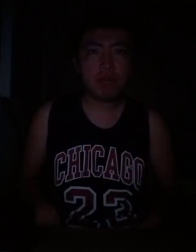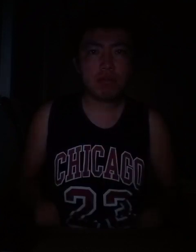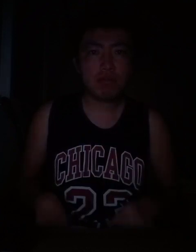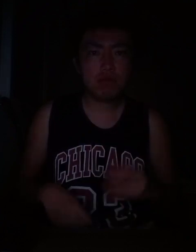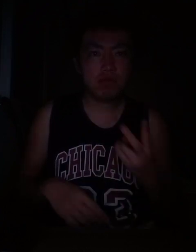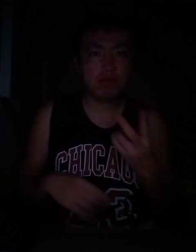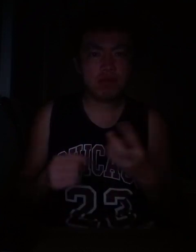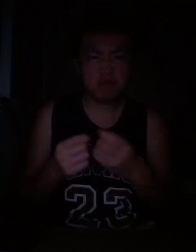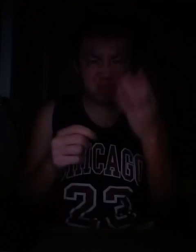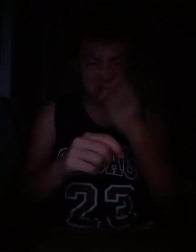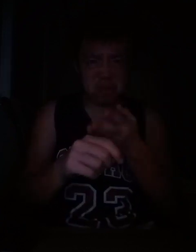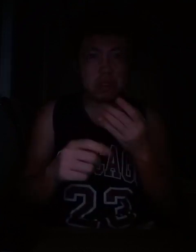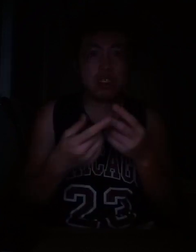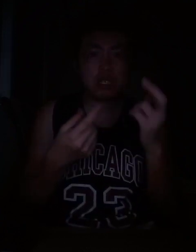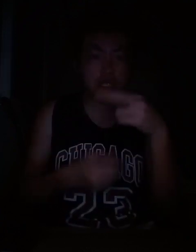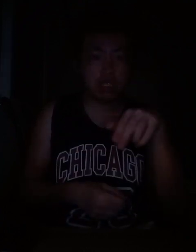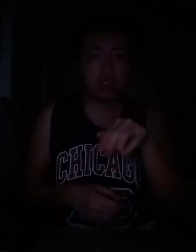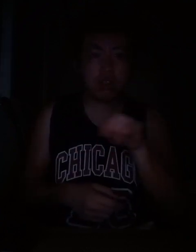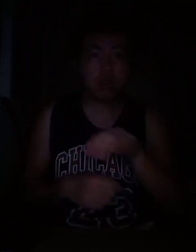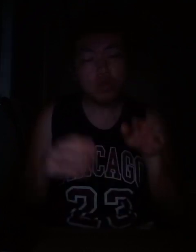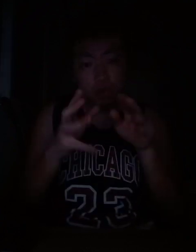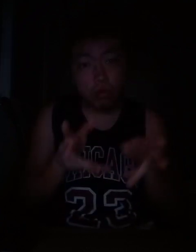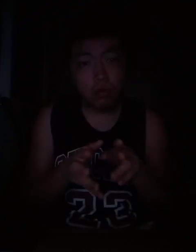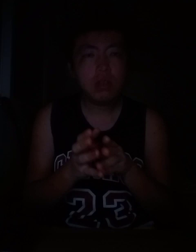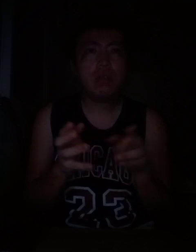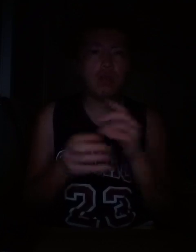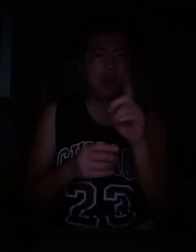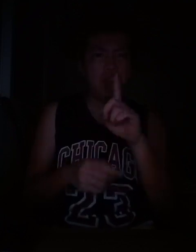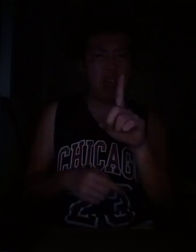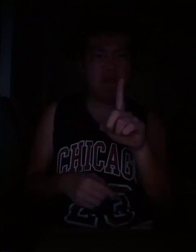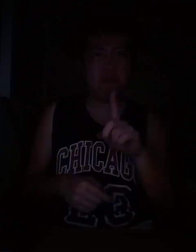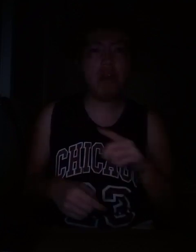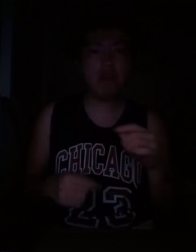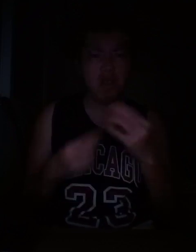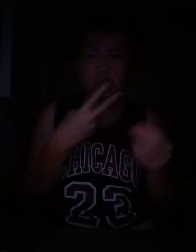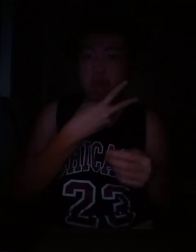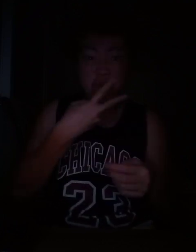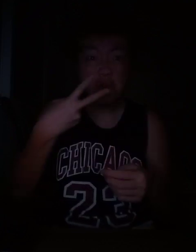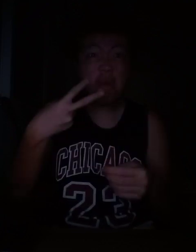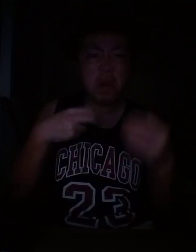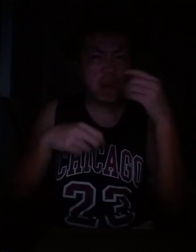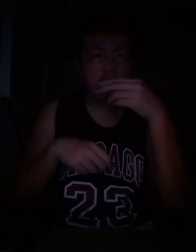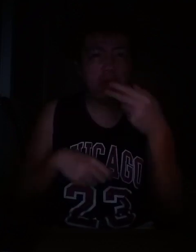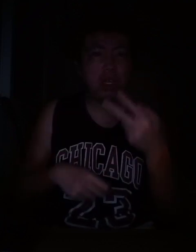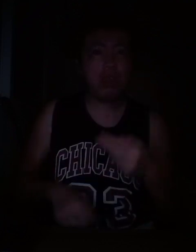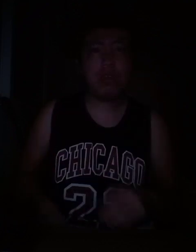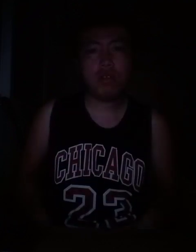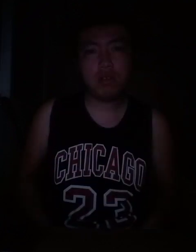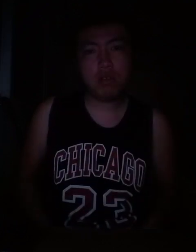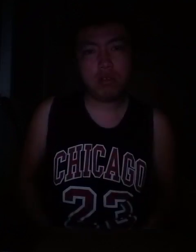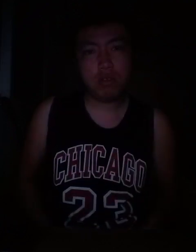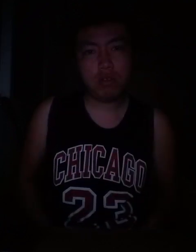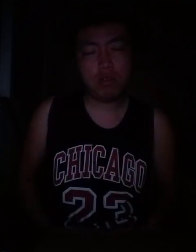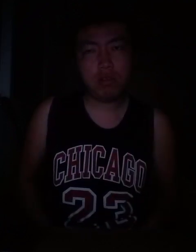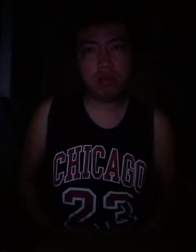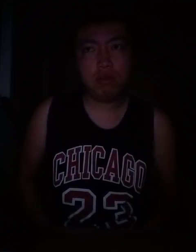2대까지 파손된 심야 도심 차량 활극은 콜라 한 병, 담배 한 갑 때문에 벌어진 일이었습니다. TV조선 김창섭입니다.